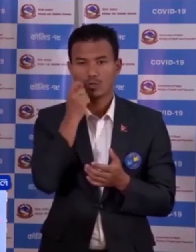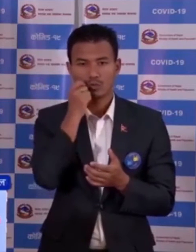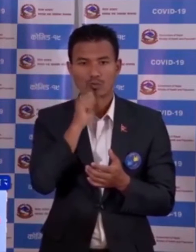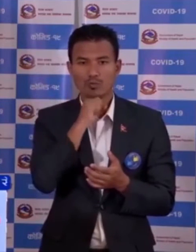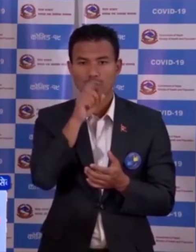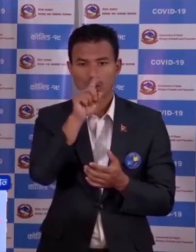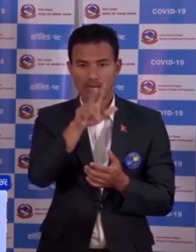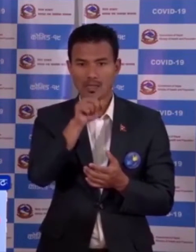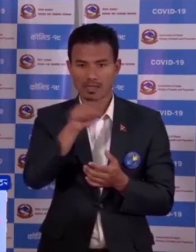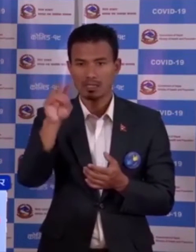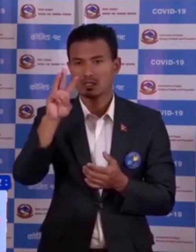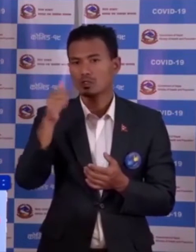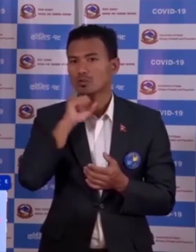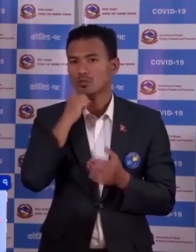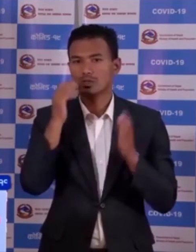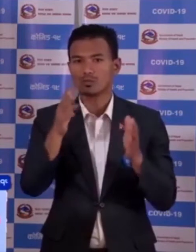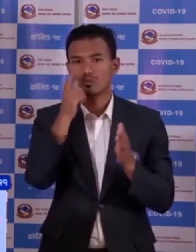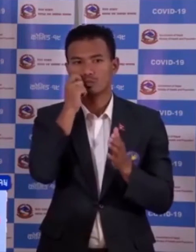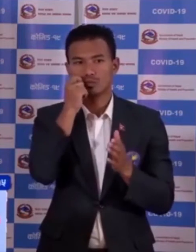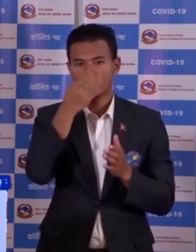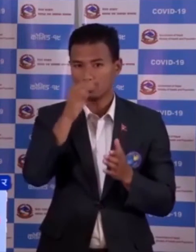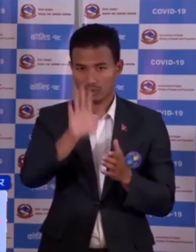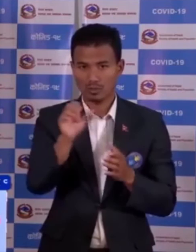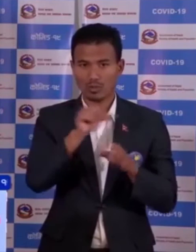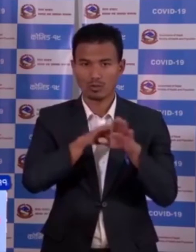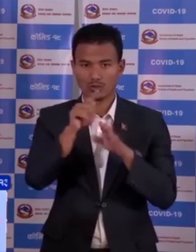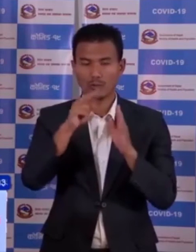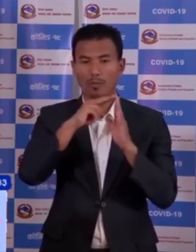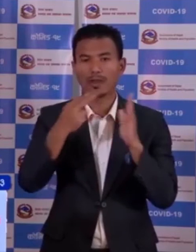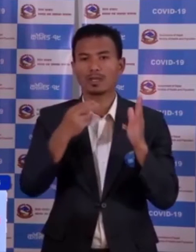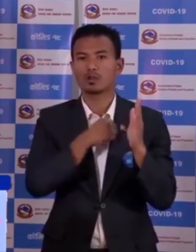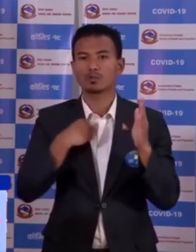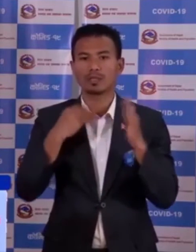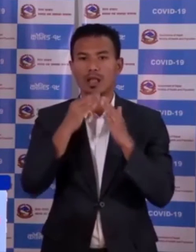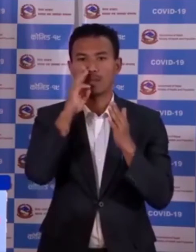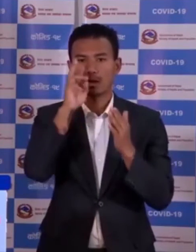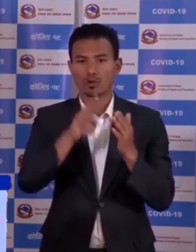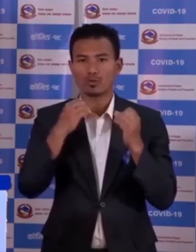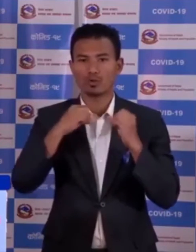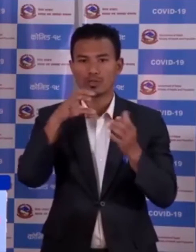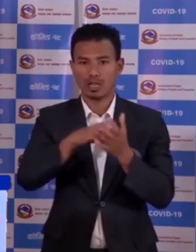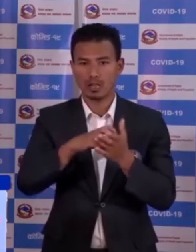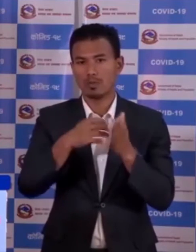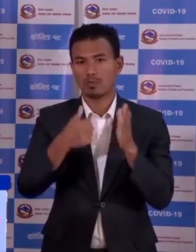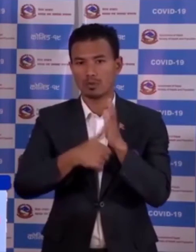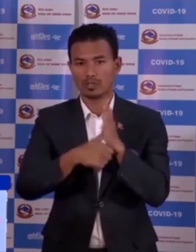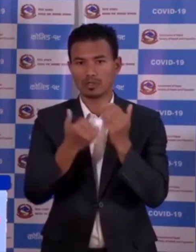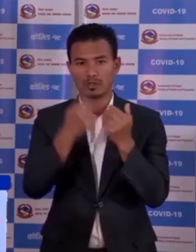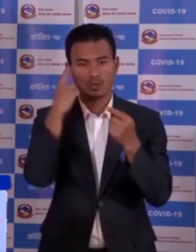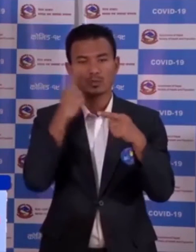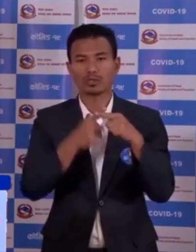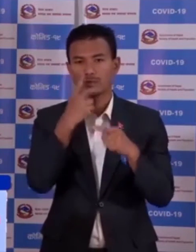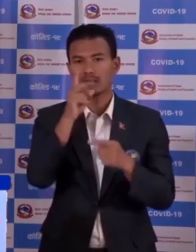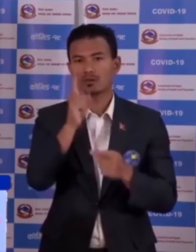18 वर्षदेखि 36 वर्ष उमेरका पुरुषहरू हुनुहुन्छ। उहाँहरूको भेरी अस्पतालमा रहेको प्रयोगशालामा परीक्षण गर्दा पोजिटिभ देखिएको